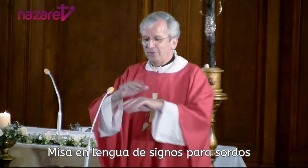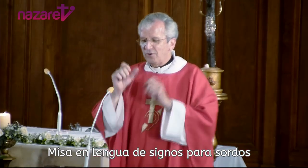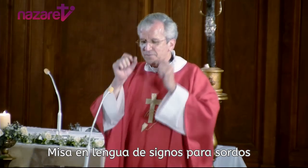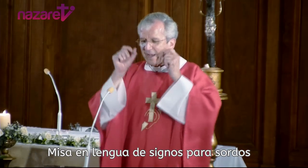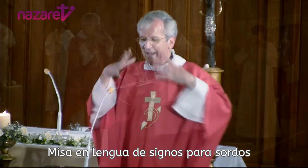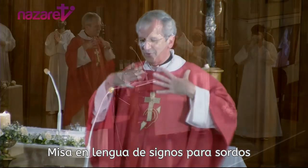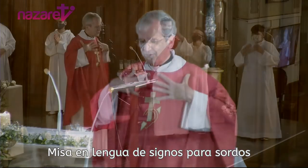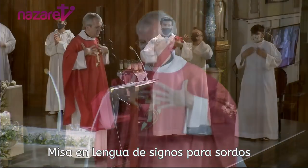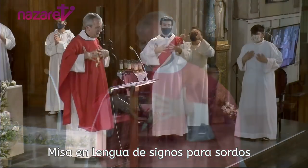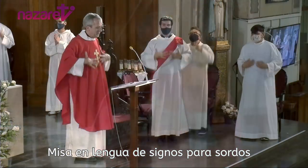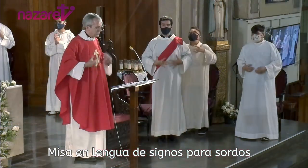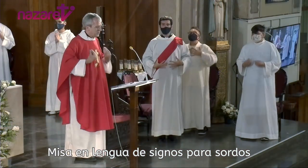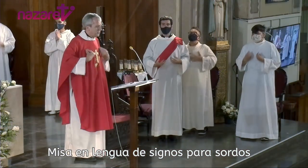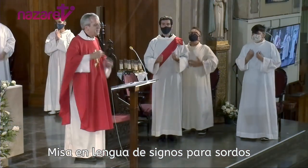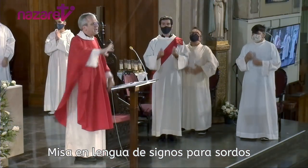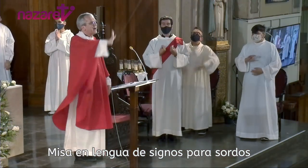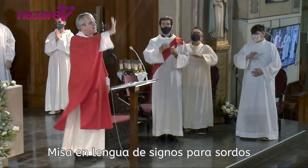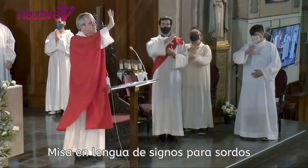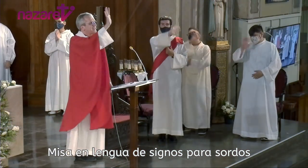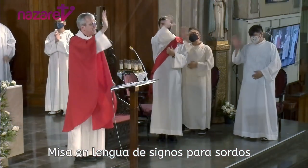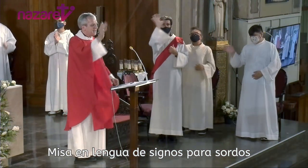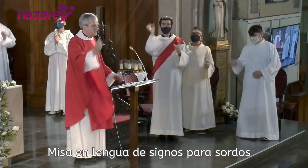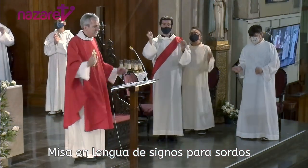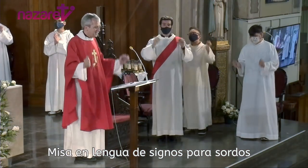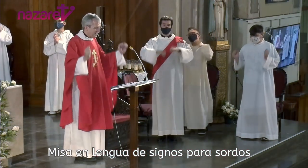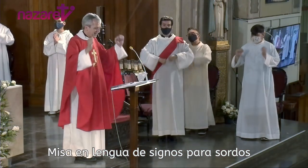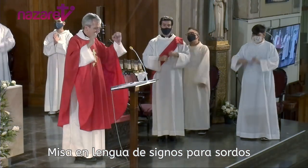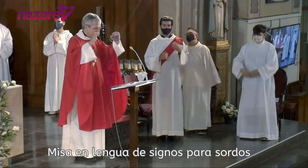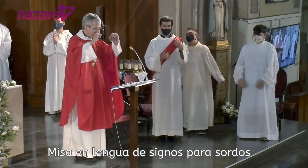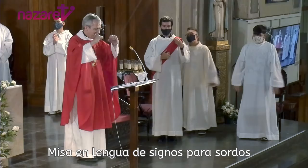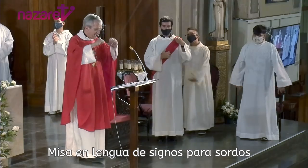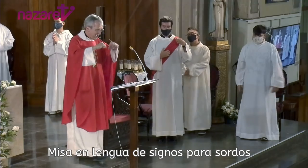los pecados, la resurrección de la carne y la vida eterna. Amén.